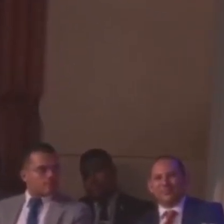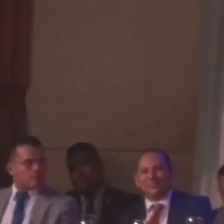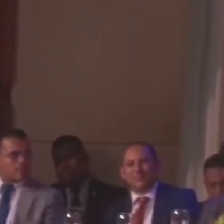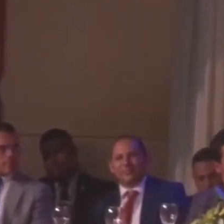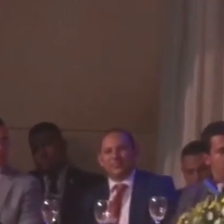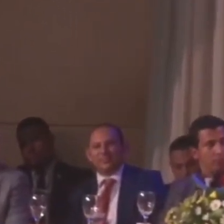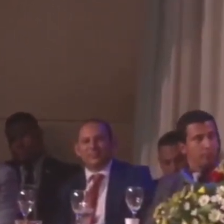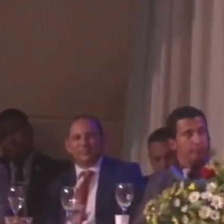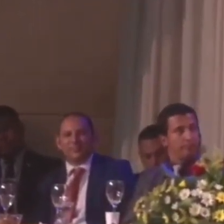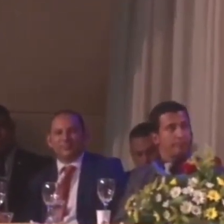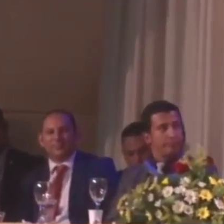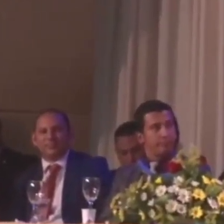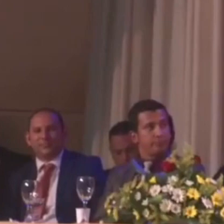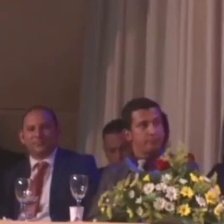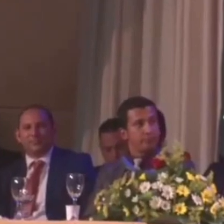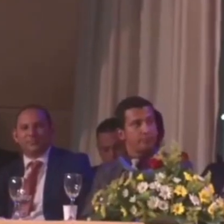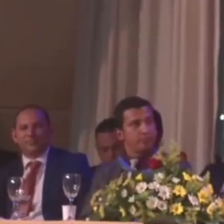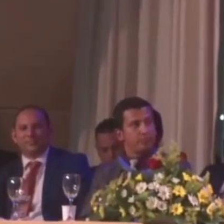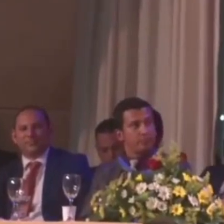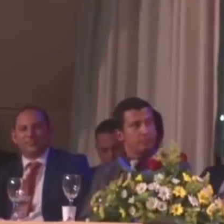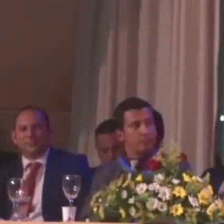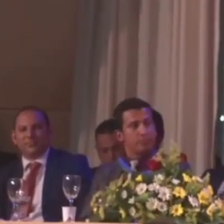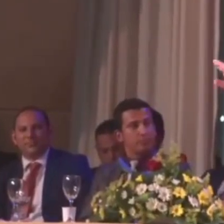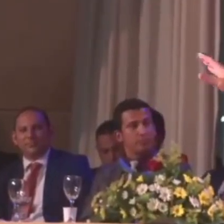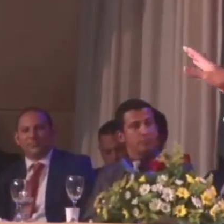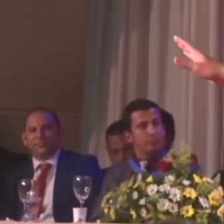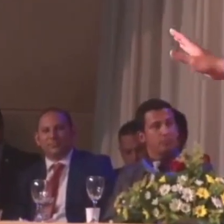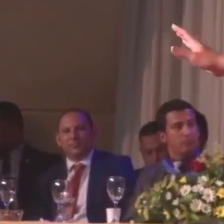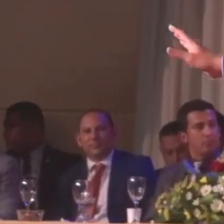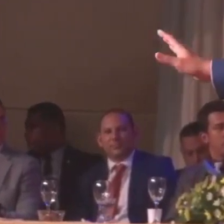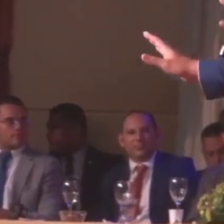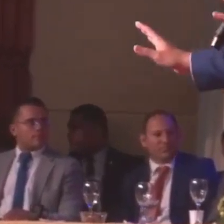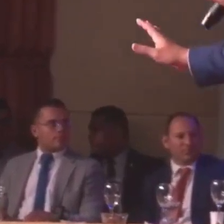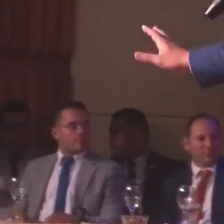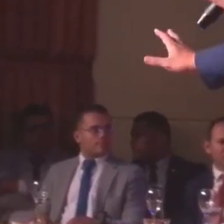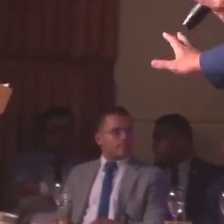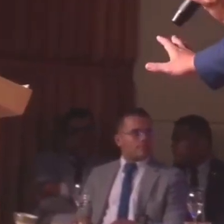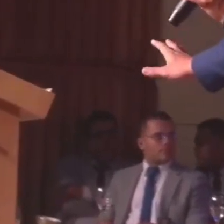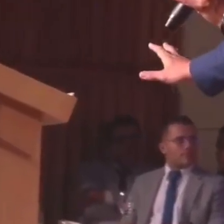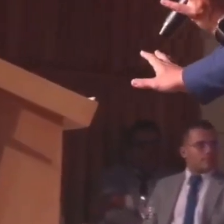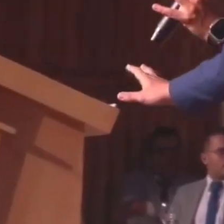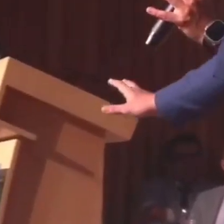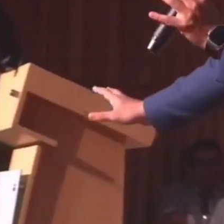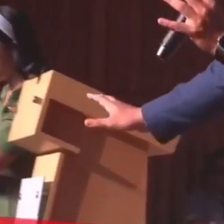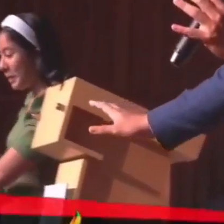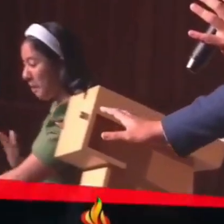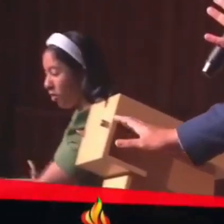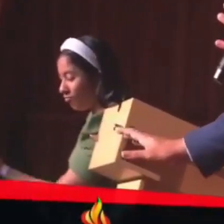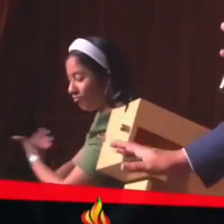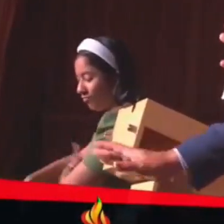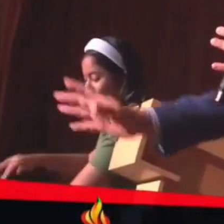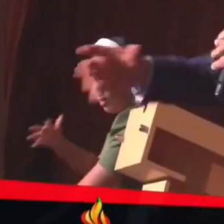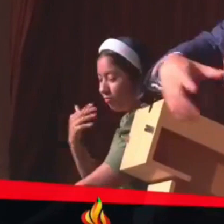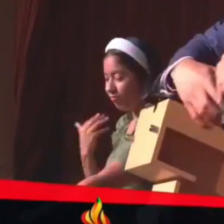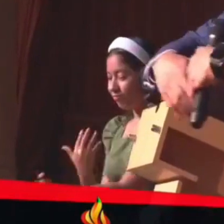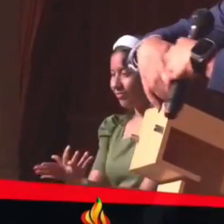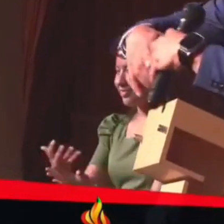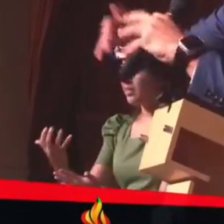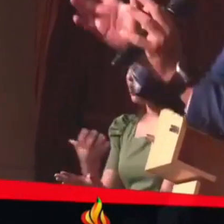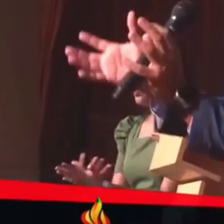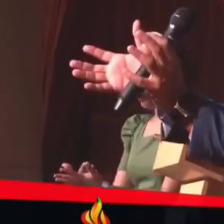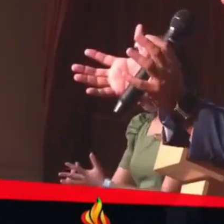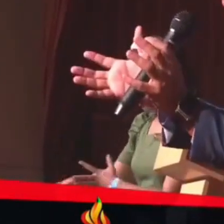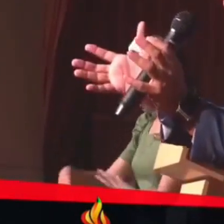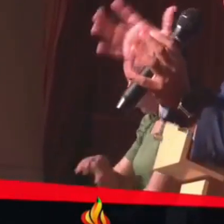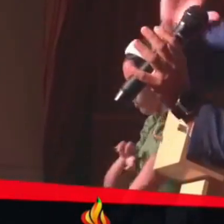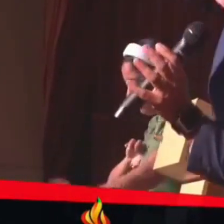nada. Pero ese mensaje de Dios, cuando alguien abre su